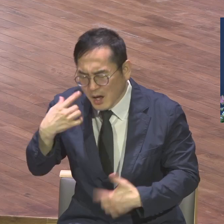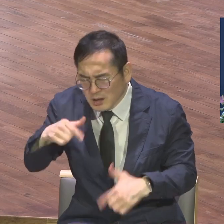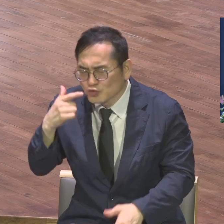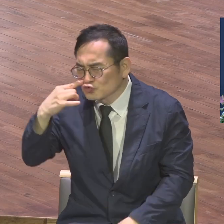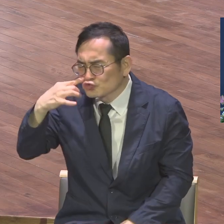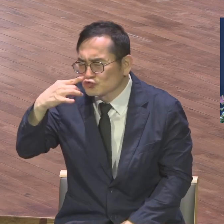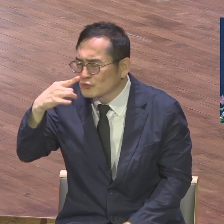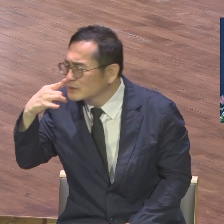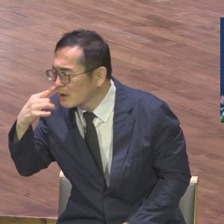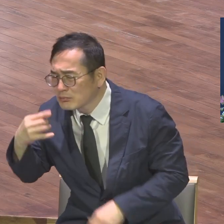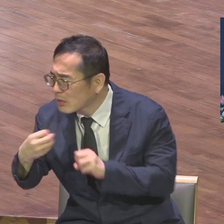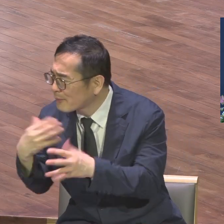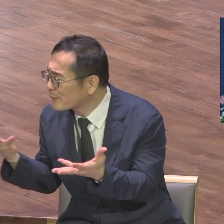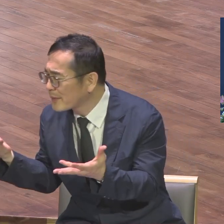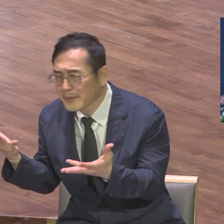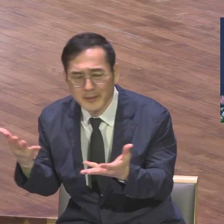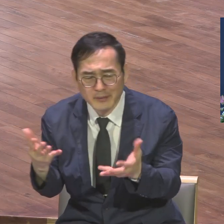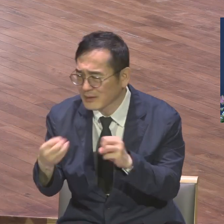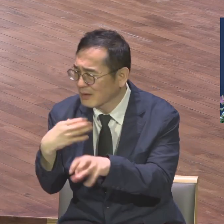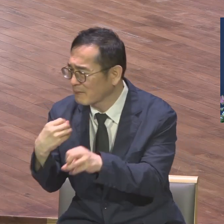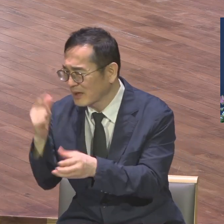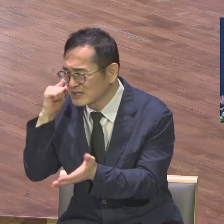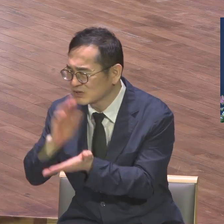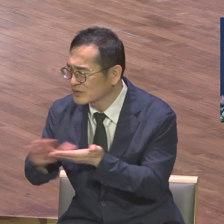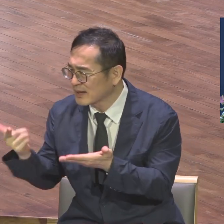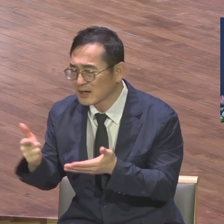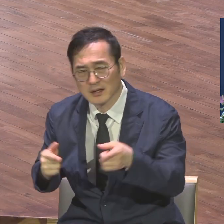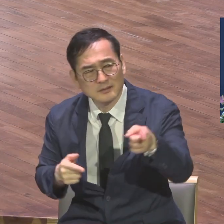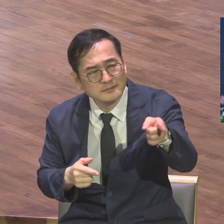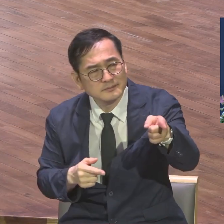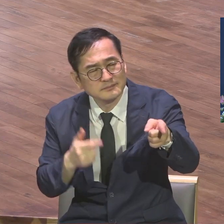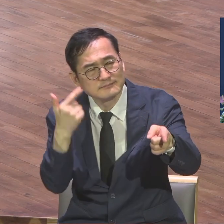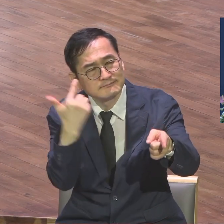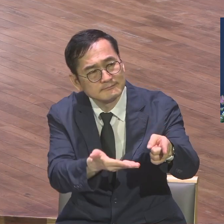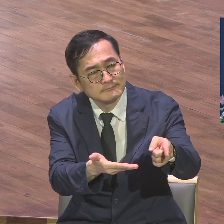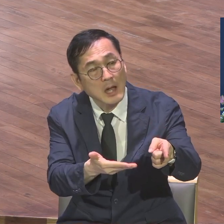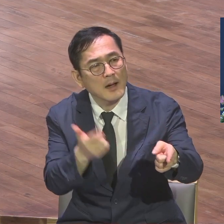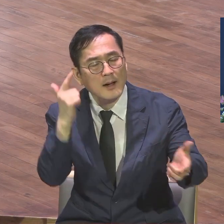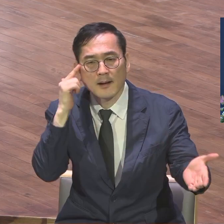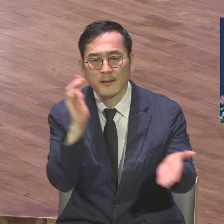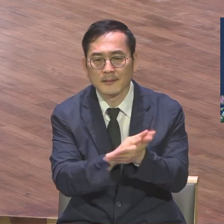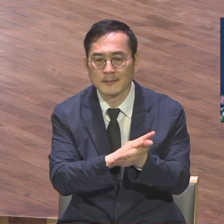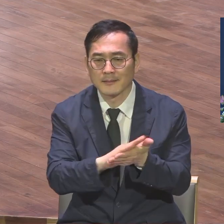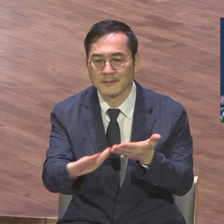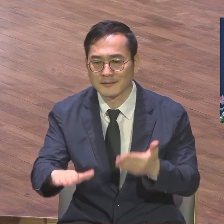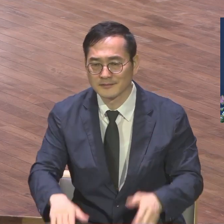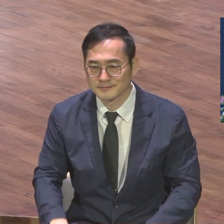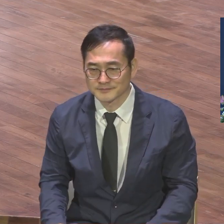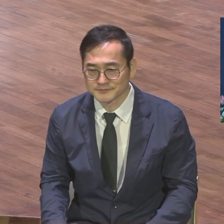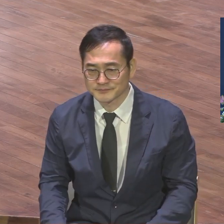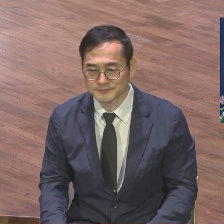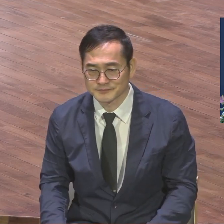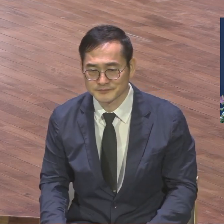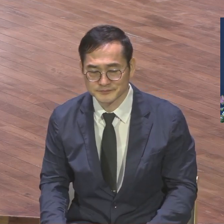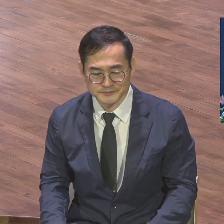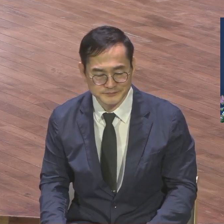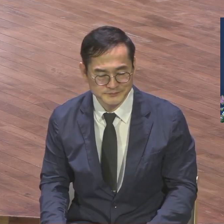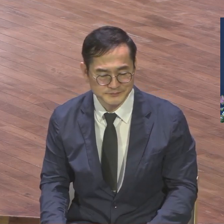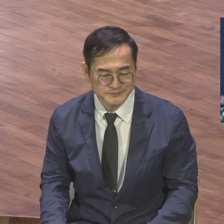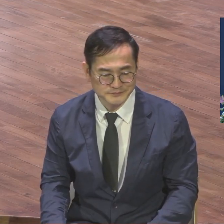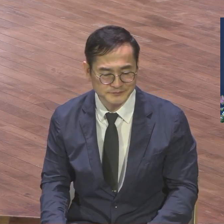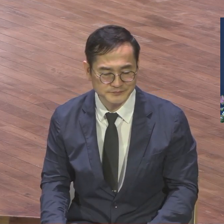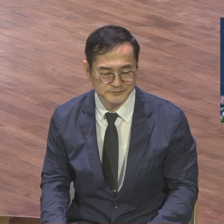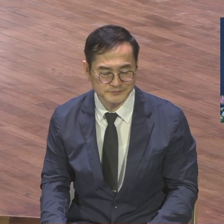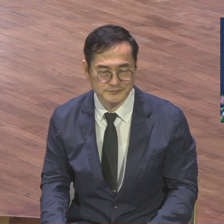예수님의 답변으로 명쾌하게 다 해결이 되어버렸어요. 답이 났어요. 그런데 마지막 부분에 보면 이상한 표현이